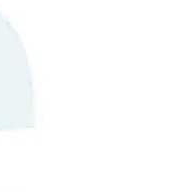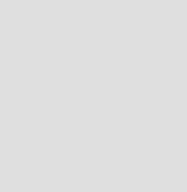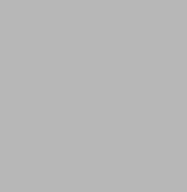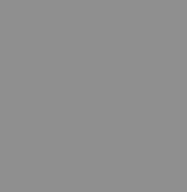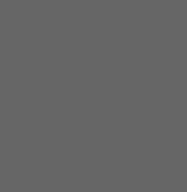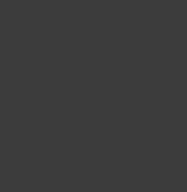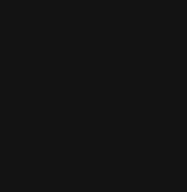época